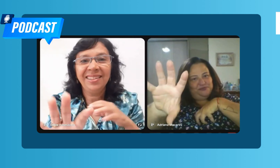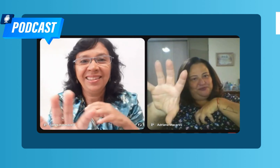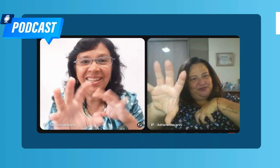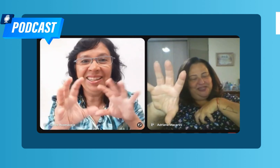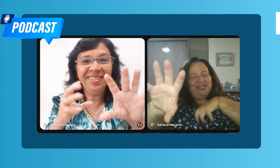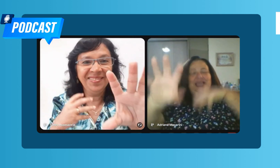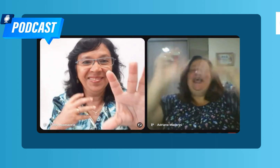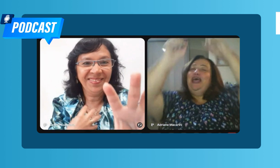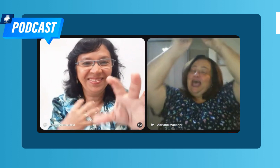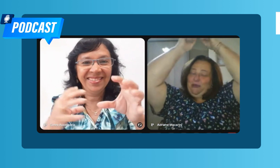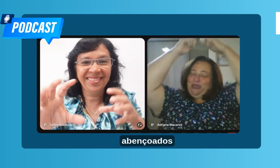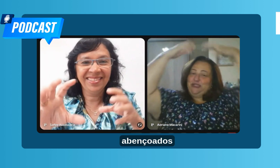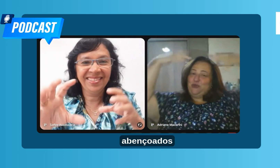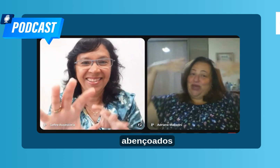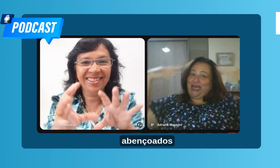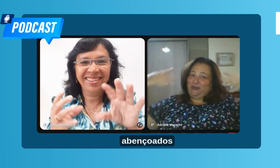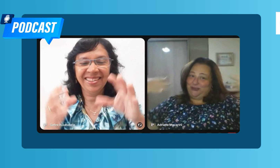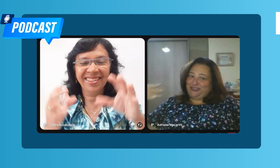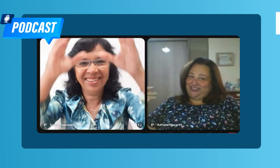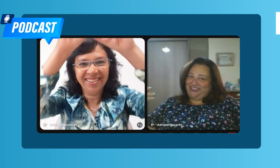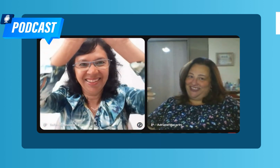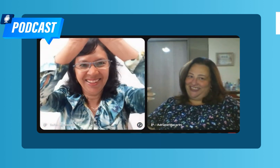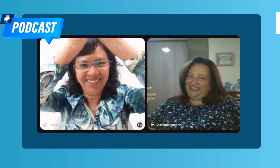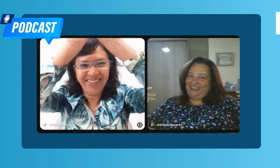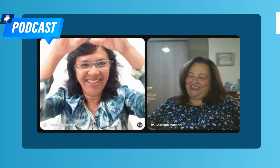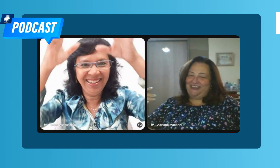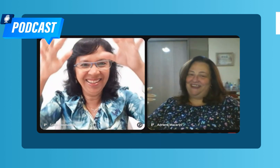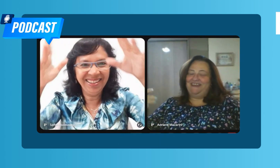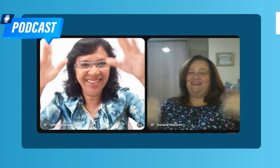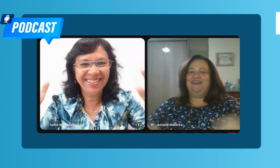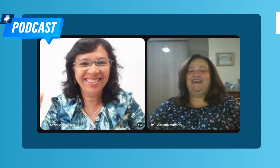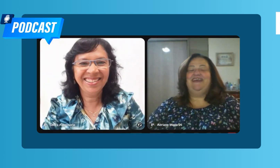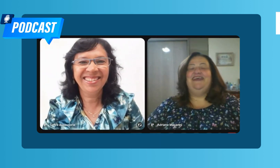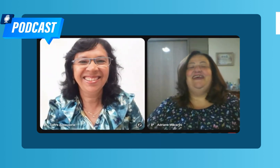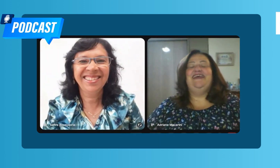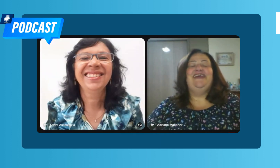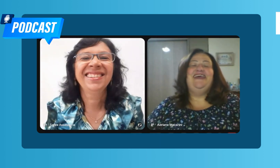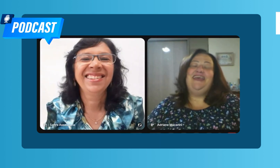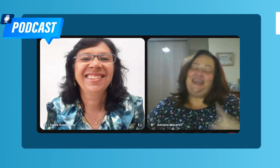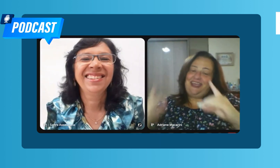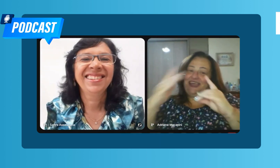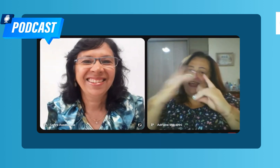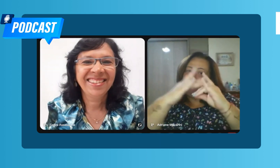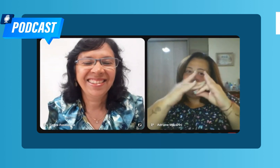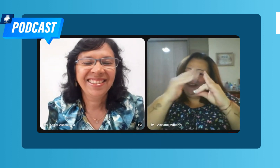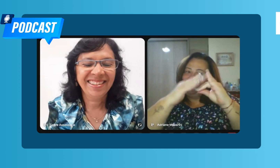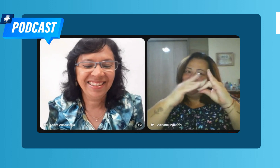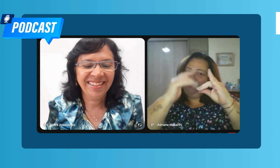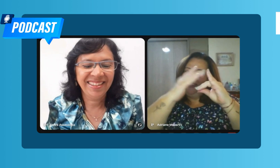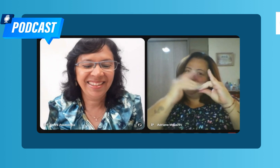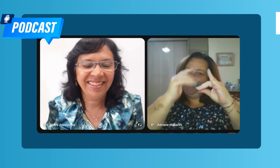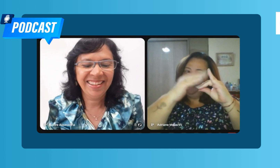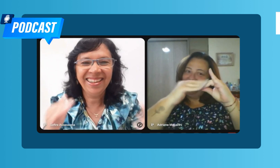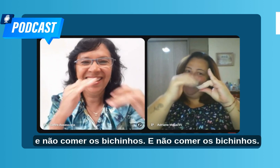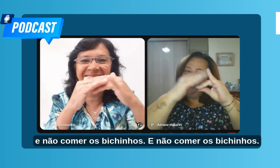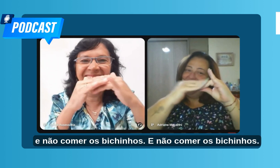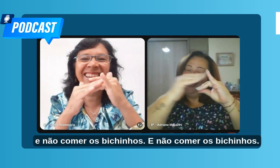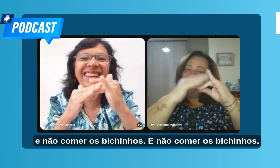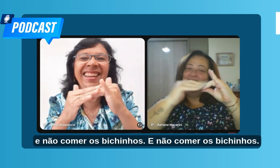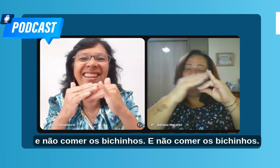Sim, abençoados, sim. E não comer